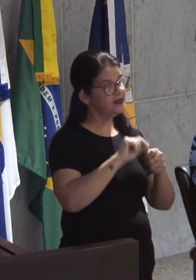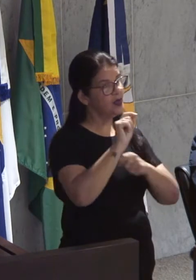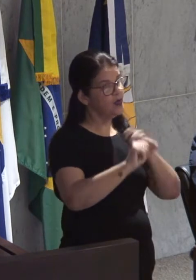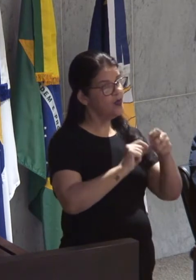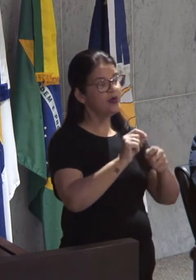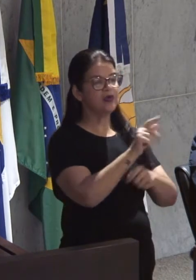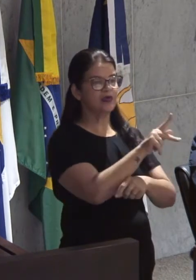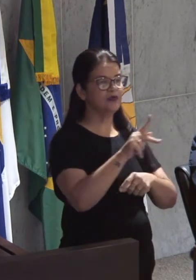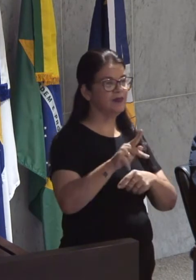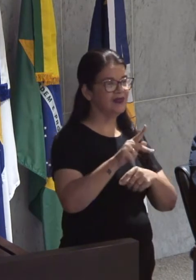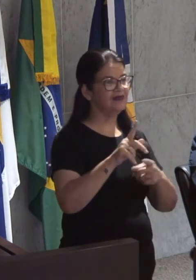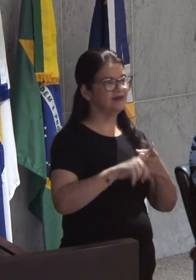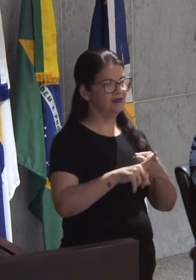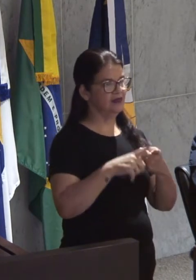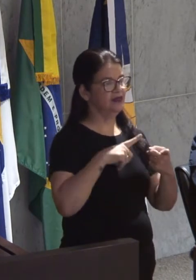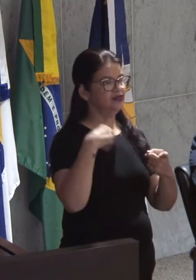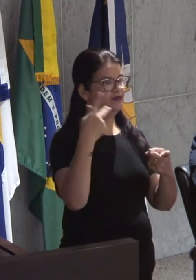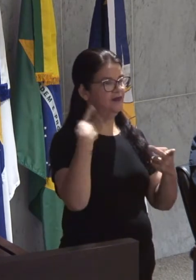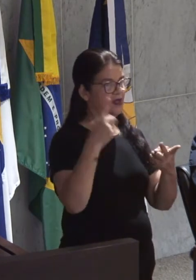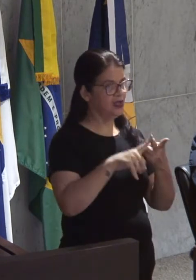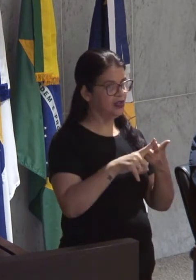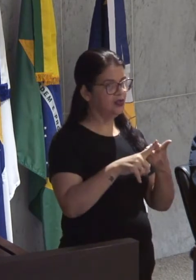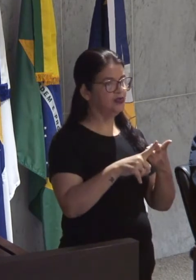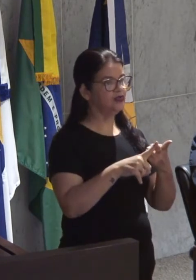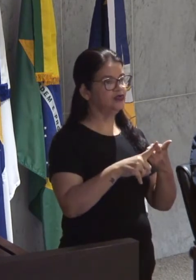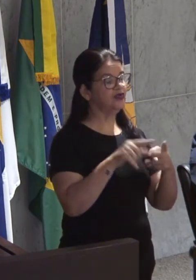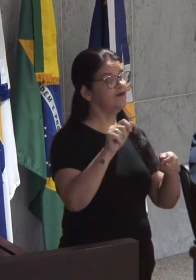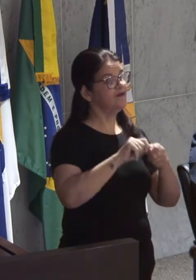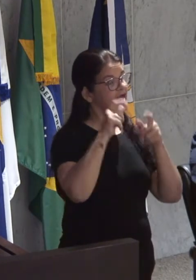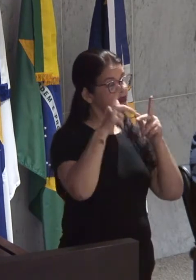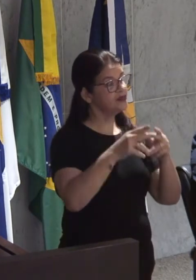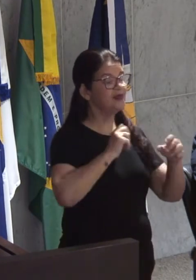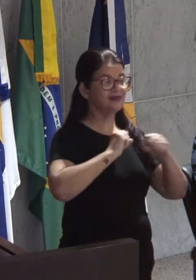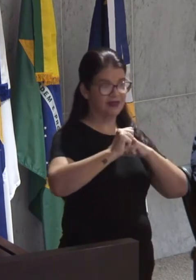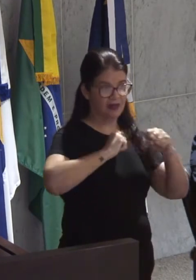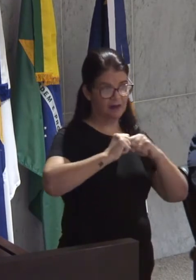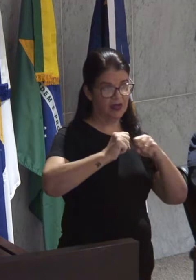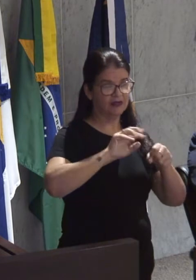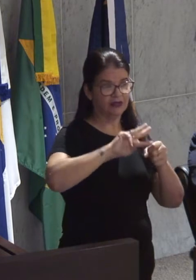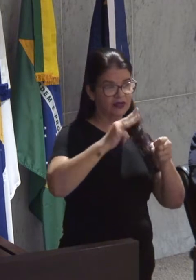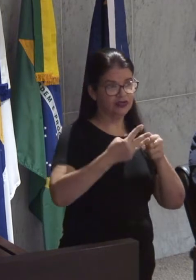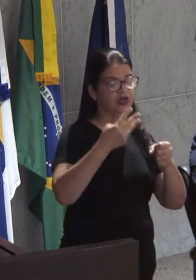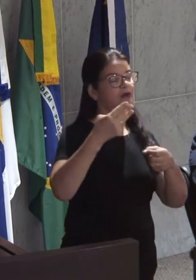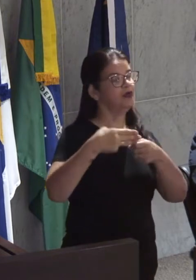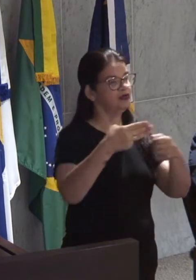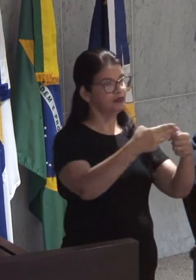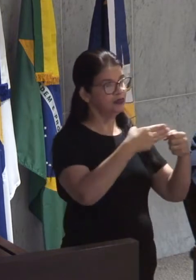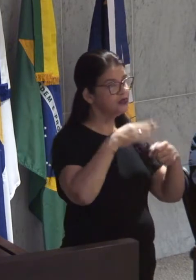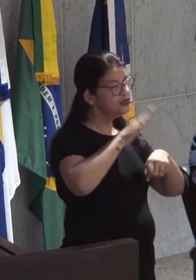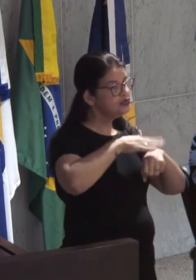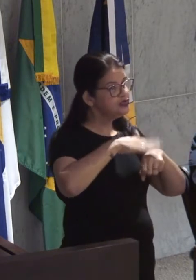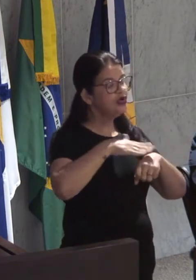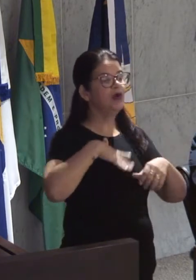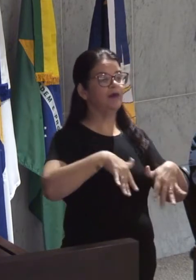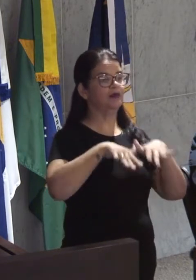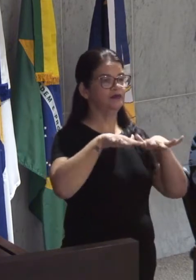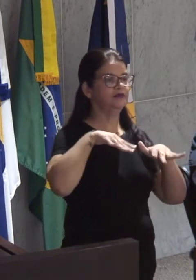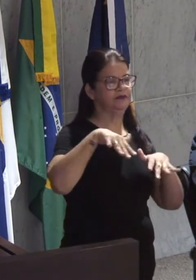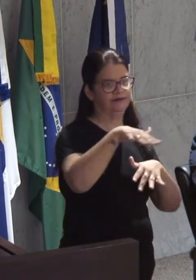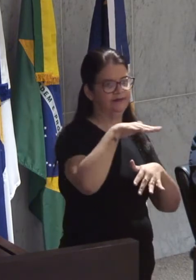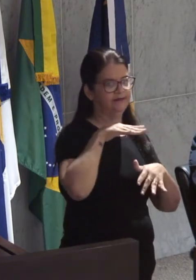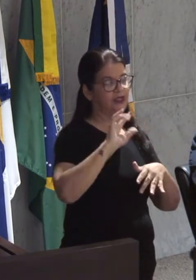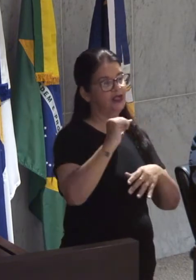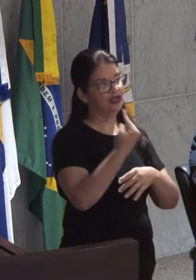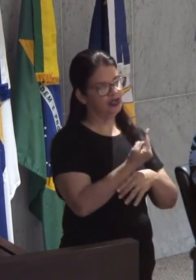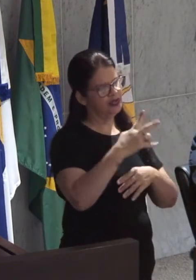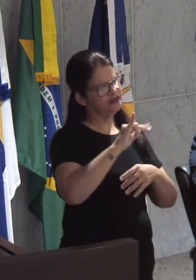os presidentes, os vereadores, façam esse debate lá nas câmaras municipais, chame a audiência pública, e